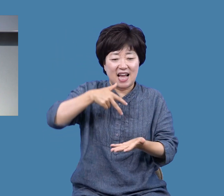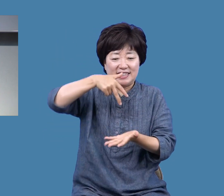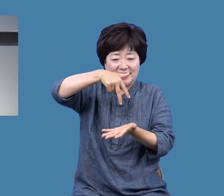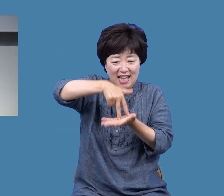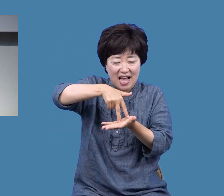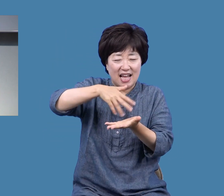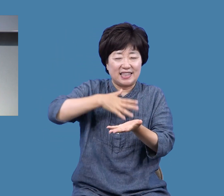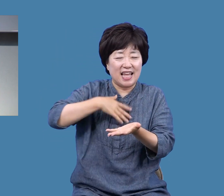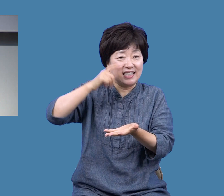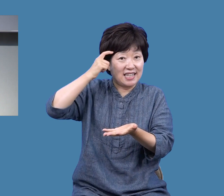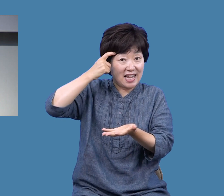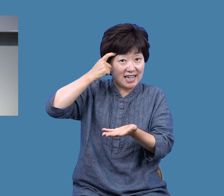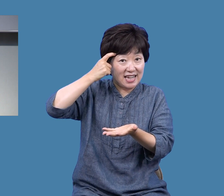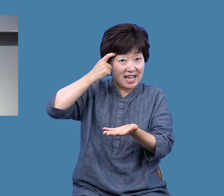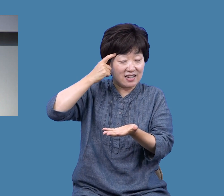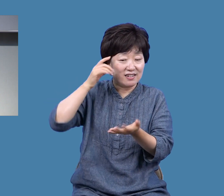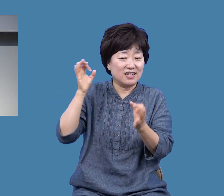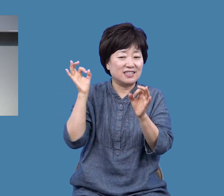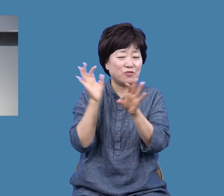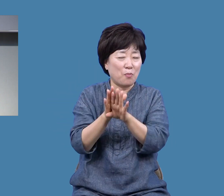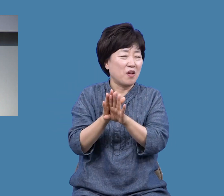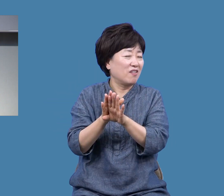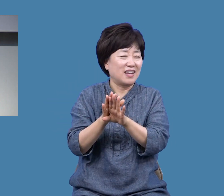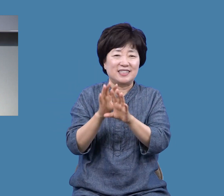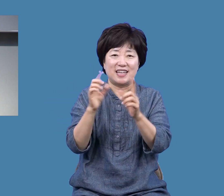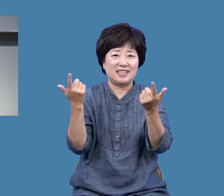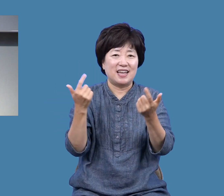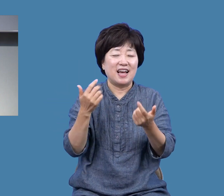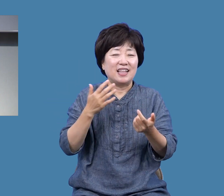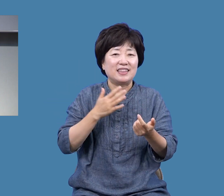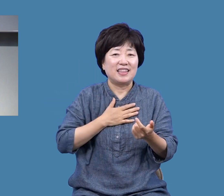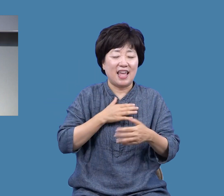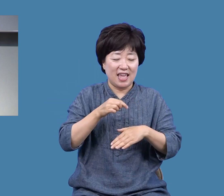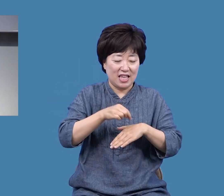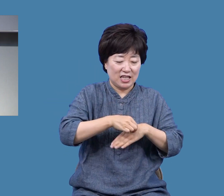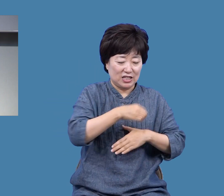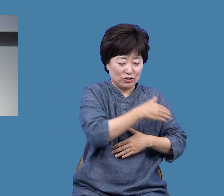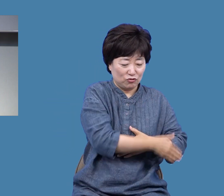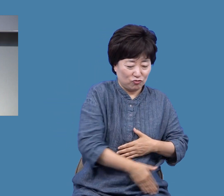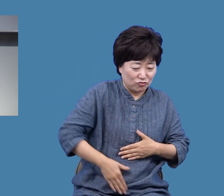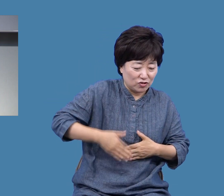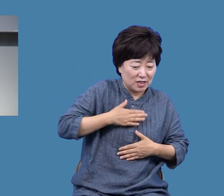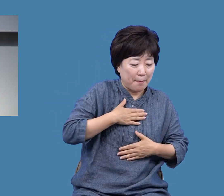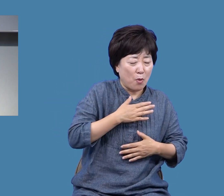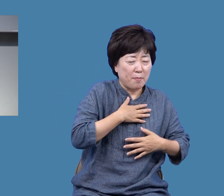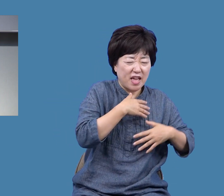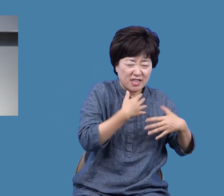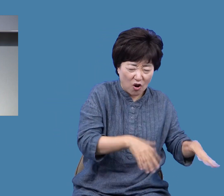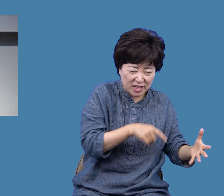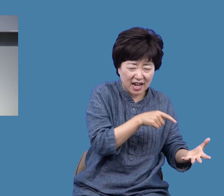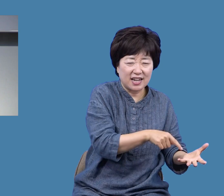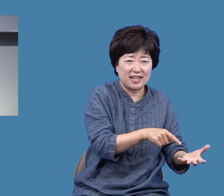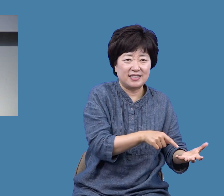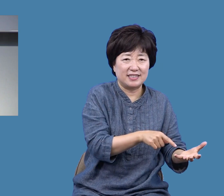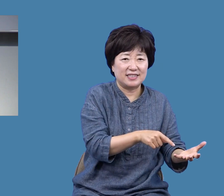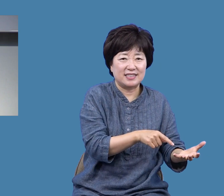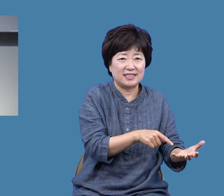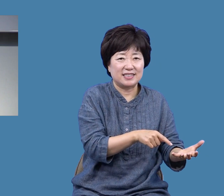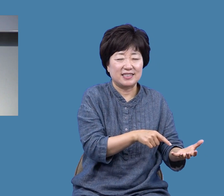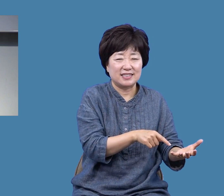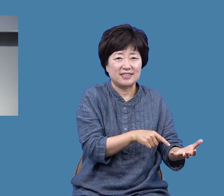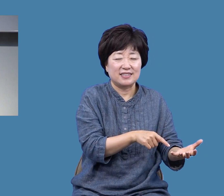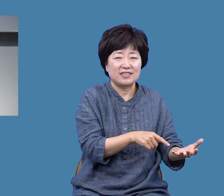자아를 하나님께서 소멸시켜 버리지 않으세요. 우리의 육신의 몸의 연약함들, 혼 말고 육,